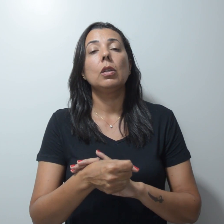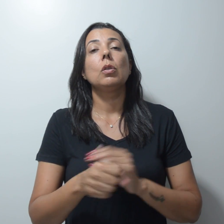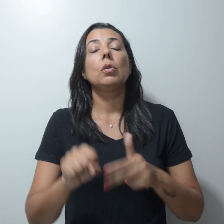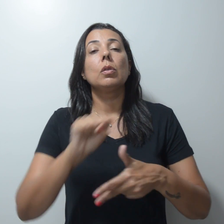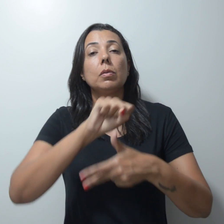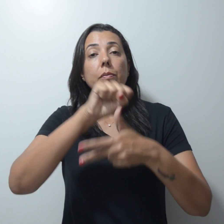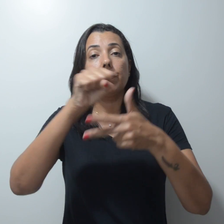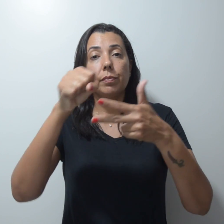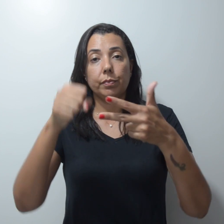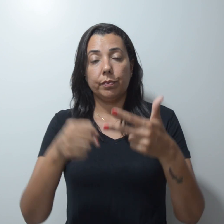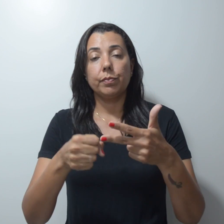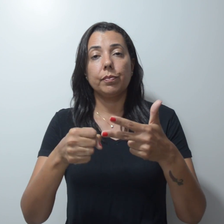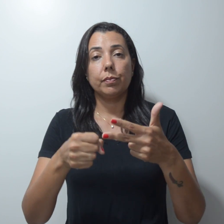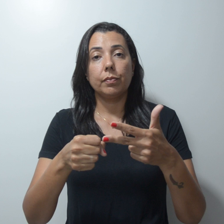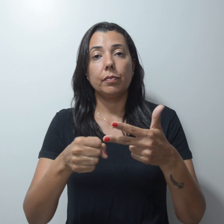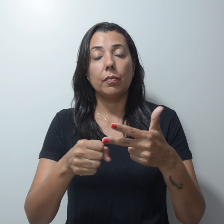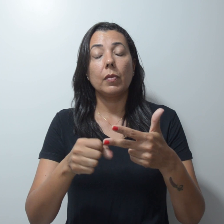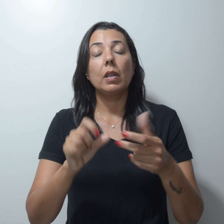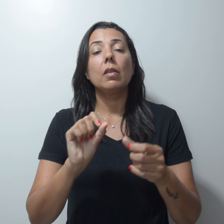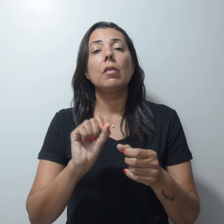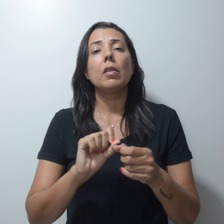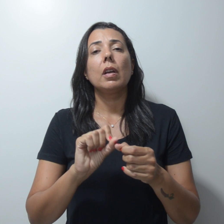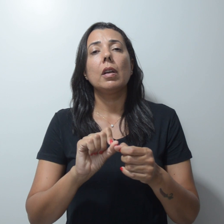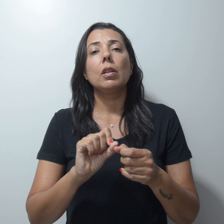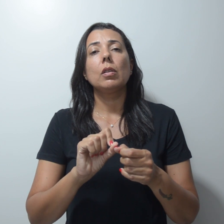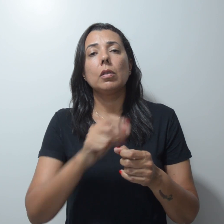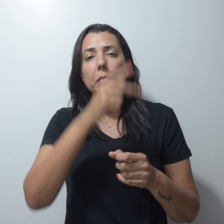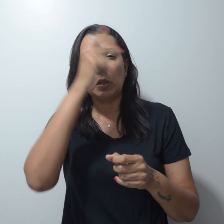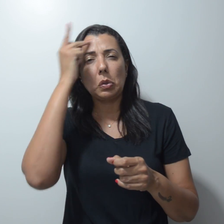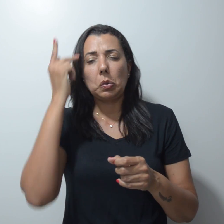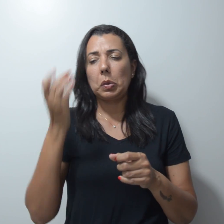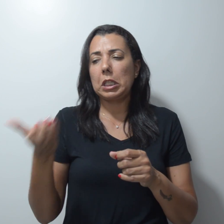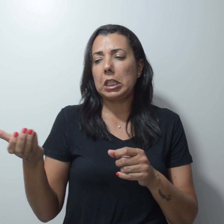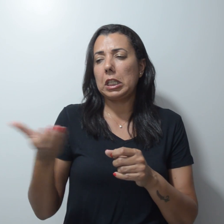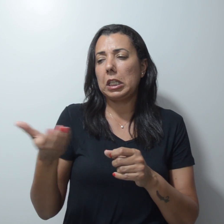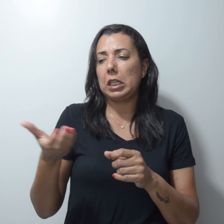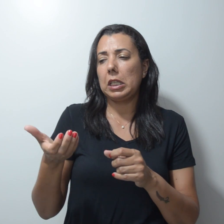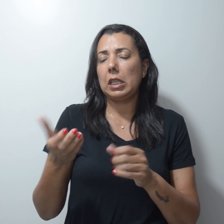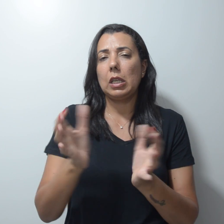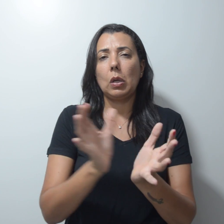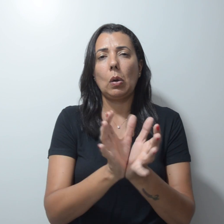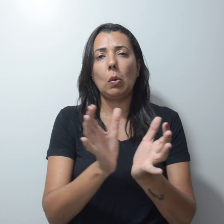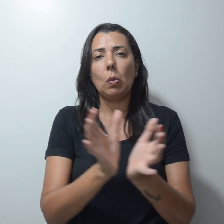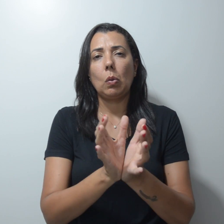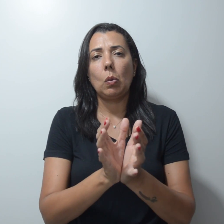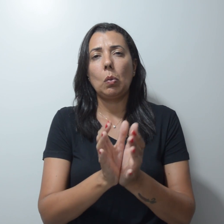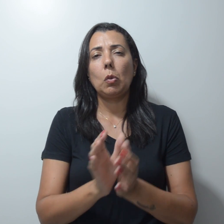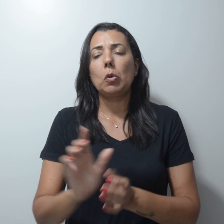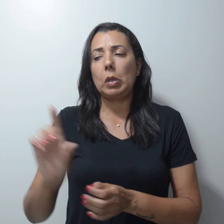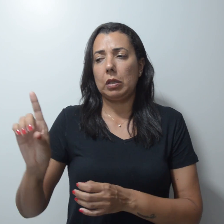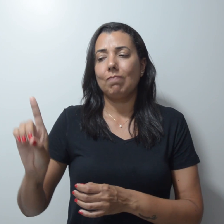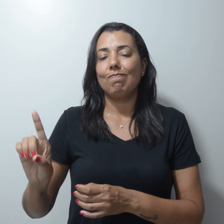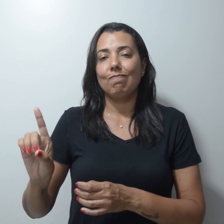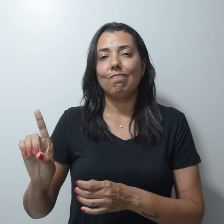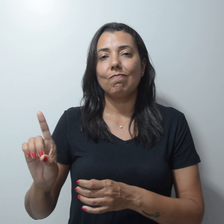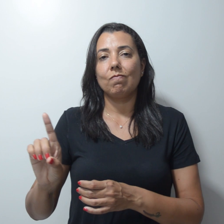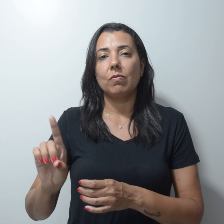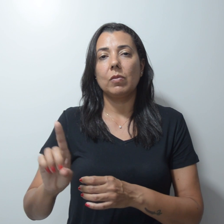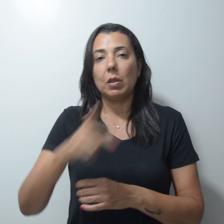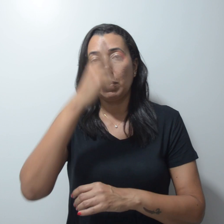da República, realizada pelos fanáticos integrantes da extrema-direita e criminosos